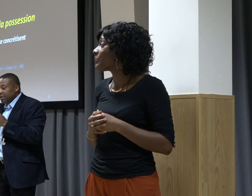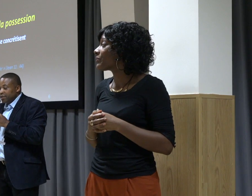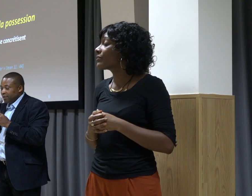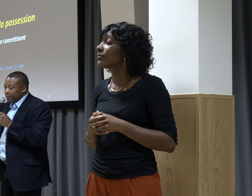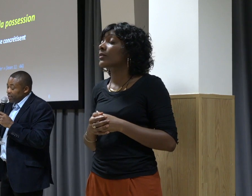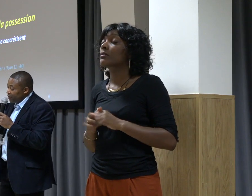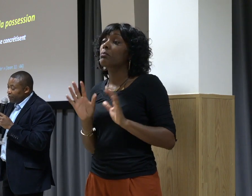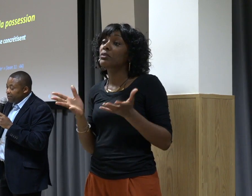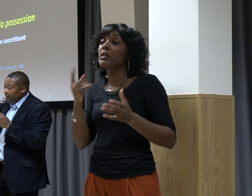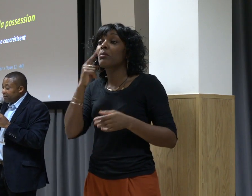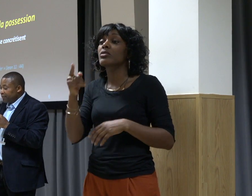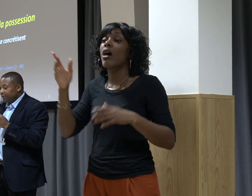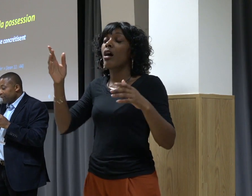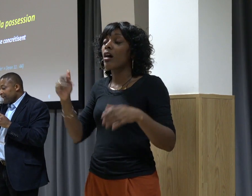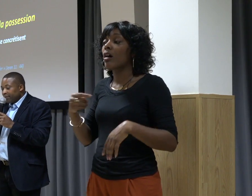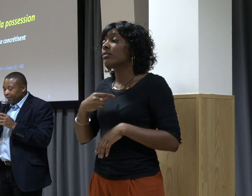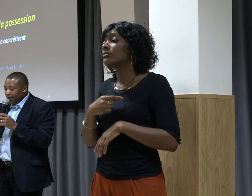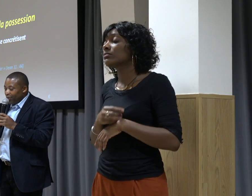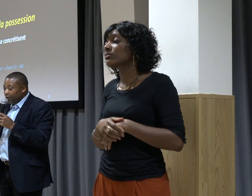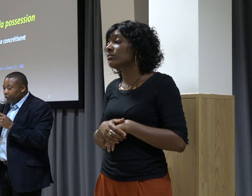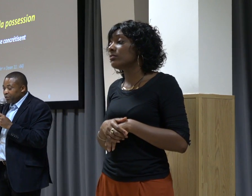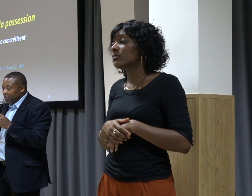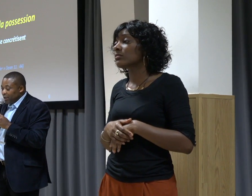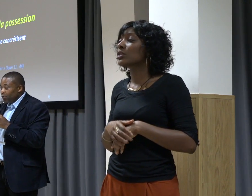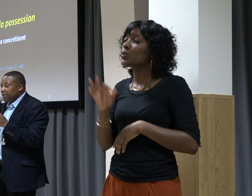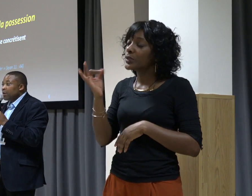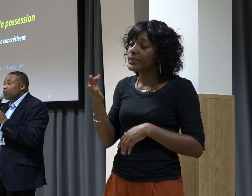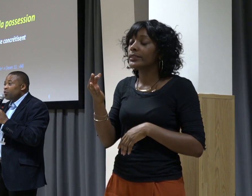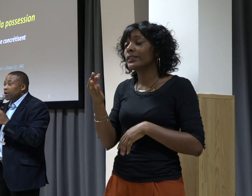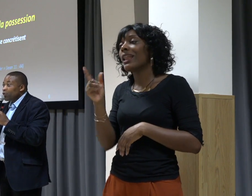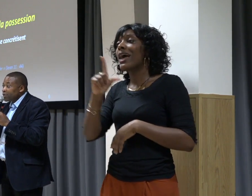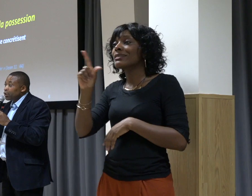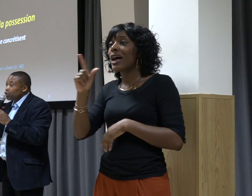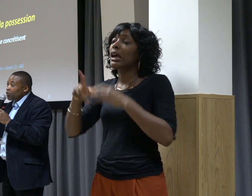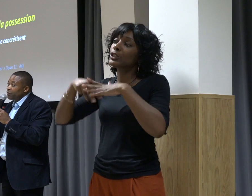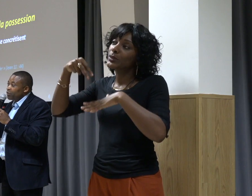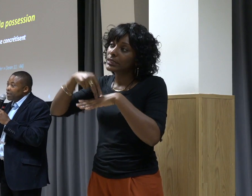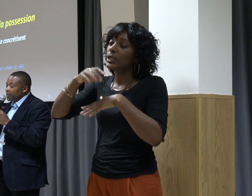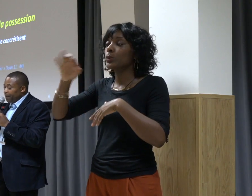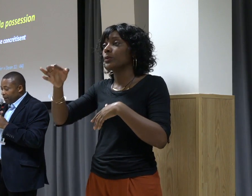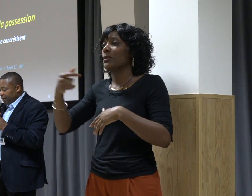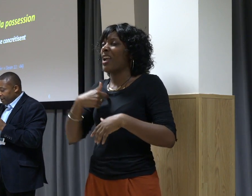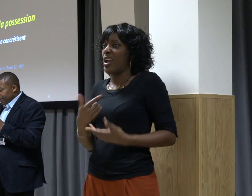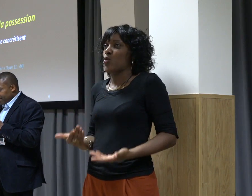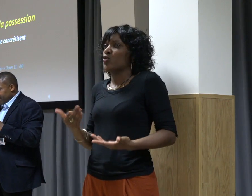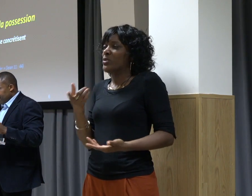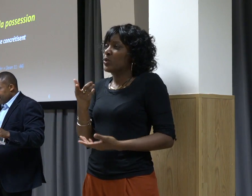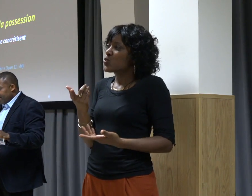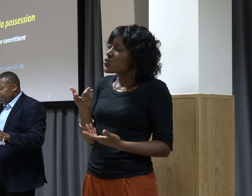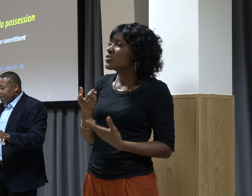si vous dites, oui Jean-Fils, mais oui, on a vu que c'était ça pour Lazare, pour moi. Le conseil que je pourrais vous donner,